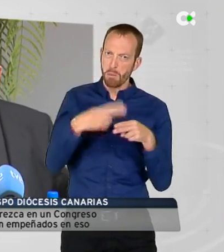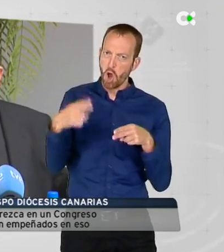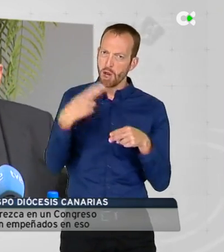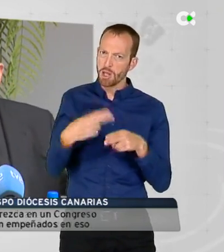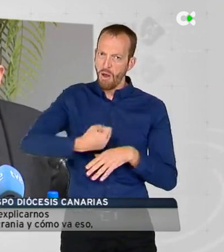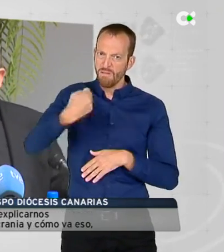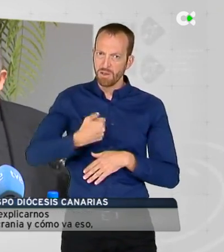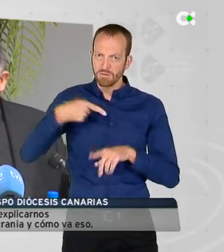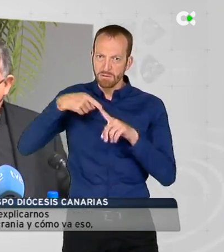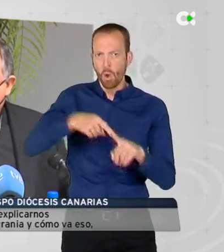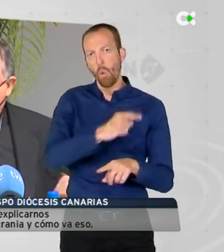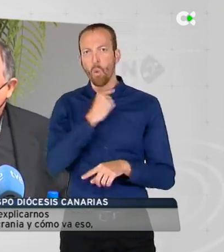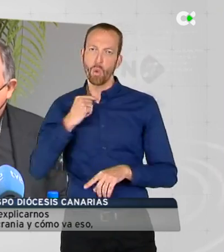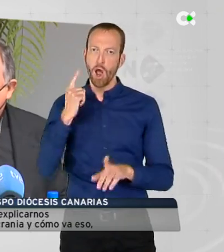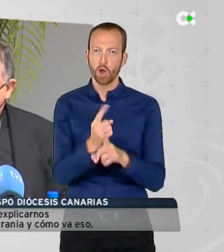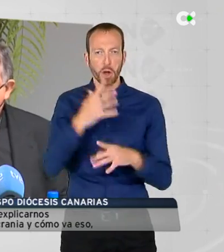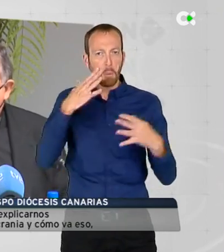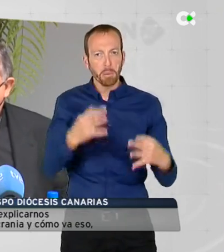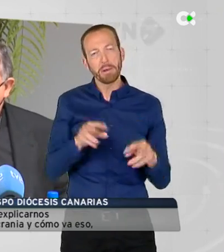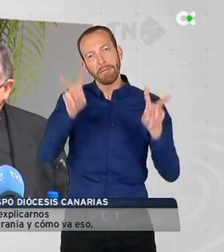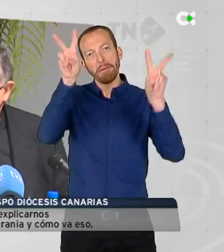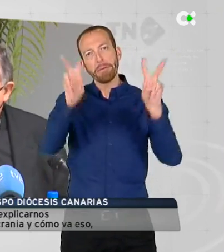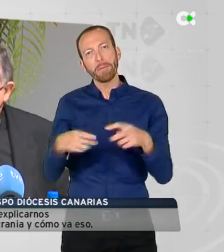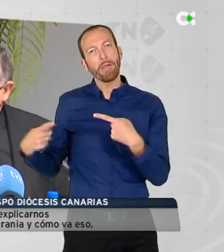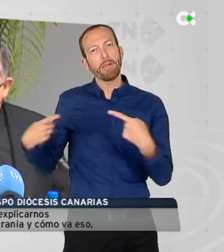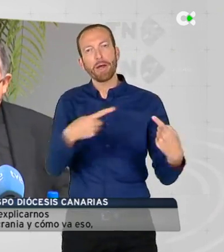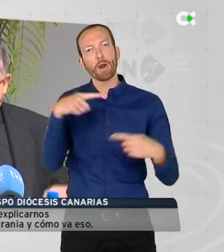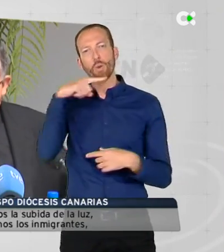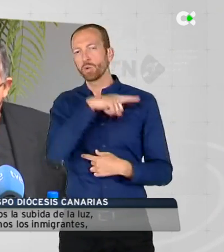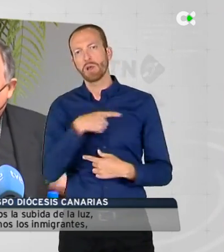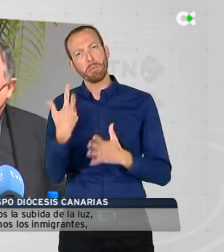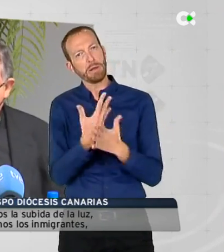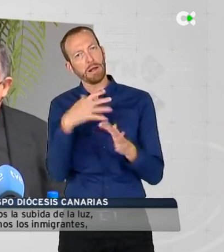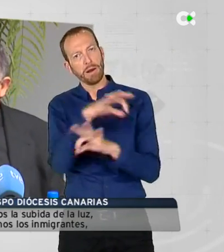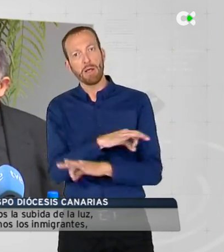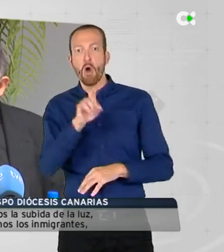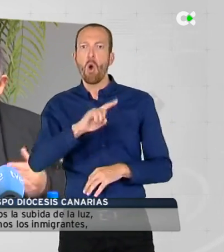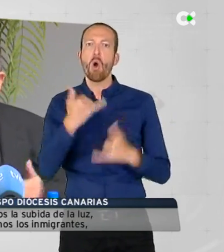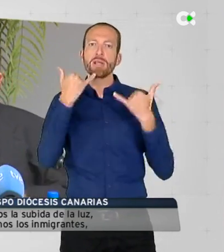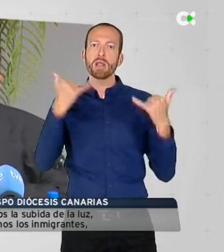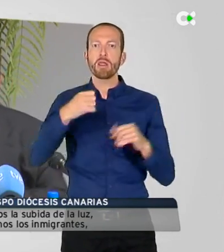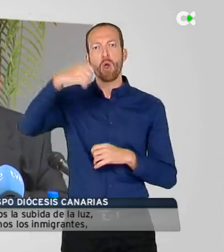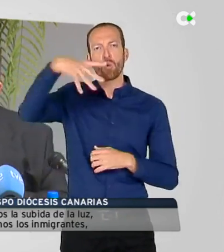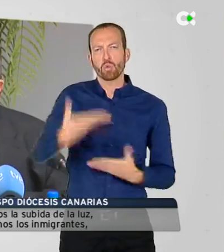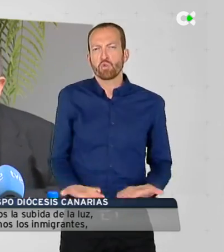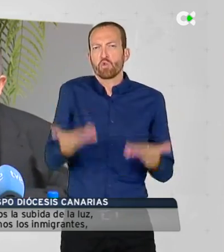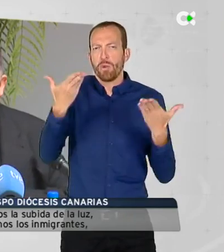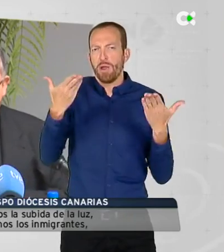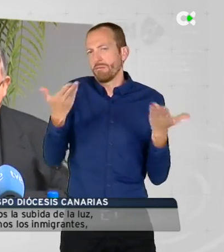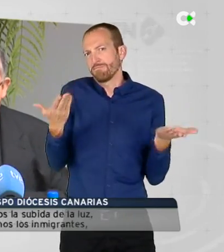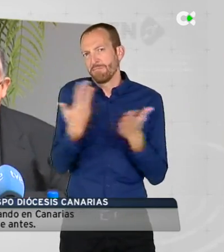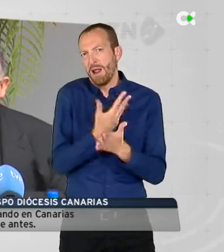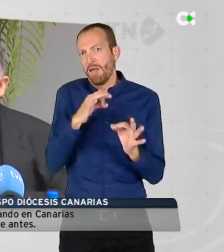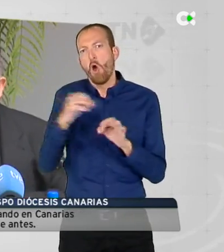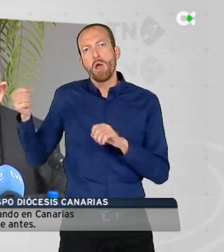empeñados en eso en vez de explicarnos lo de la guerra de Ucrania. ¿Qué, cómo va eso? En vez de explicarnos la subida del albu, en vez de explicarnos los inmigrantes que